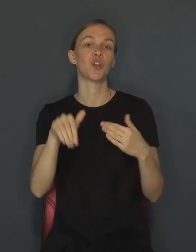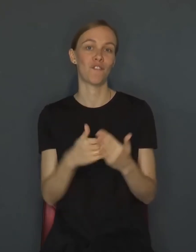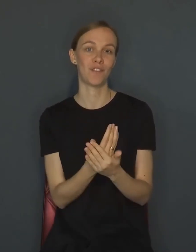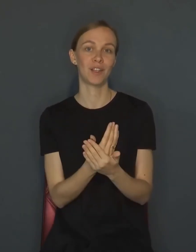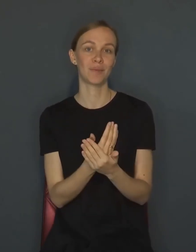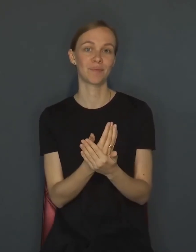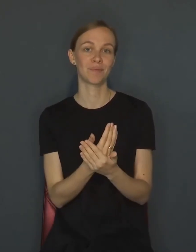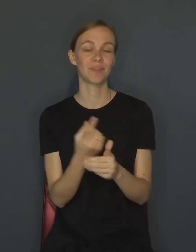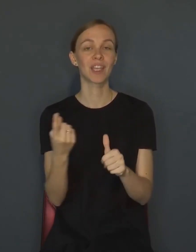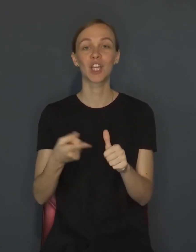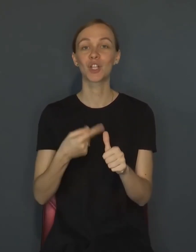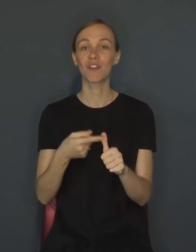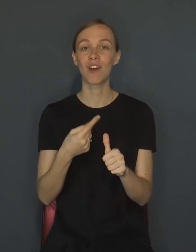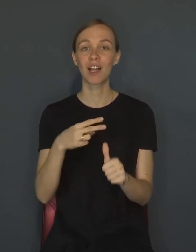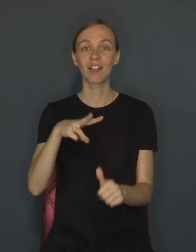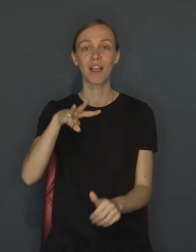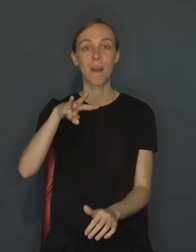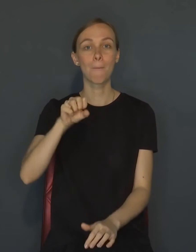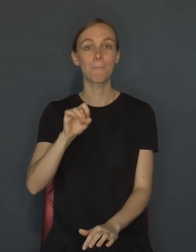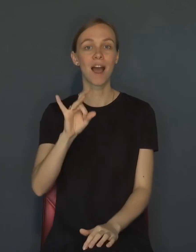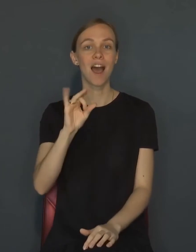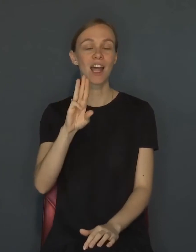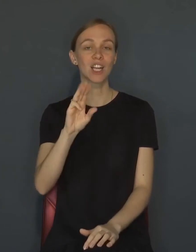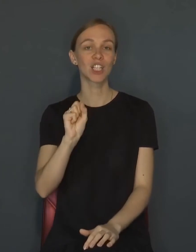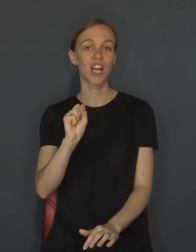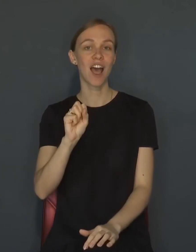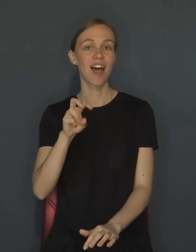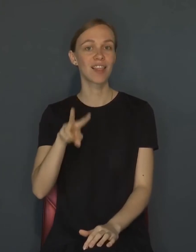Іменували маршалком Волині.